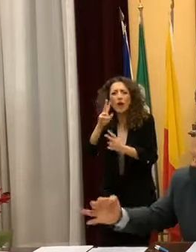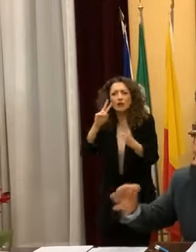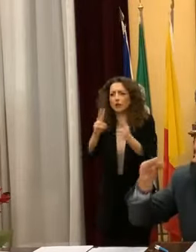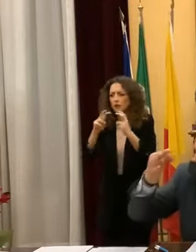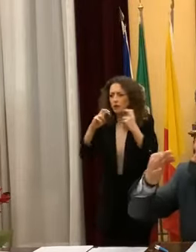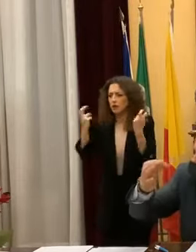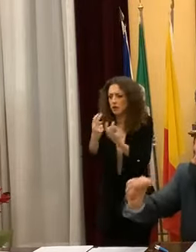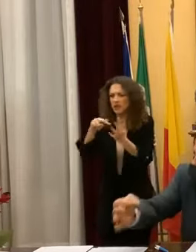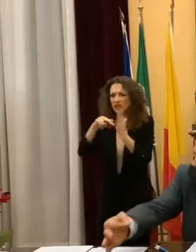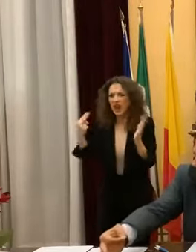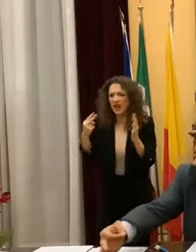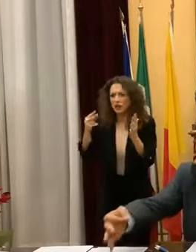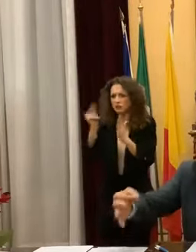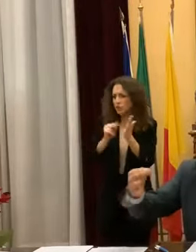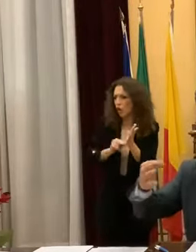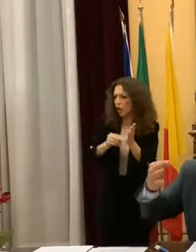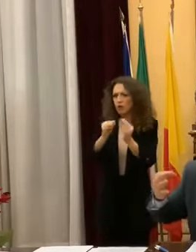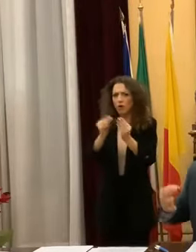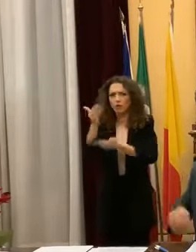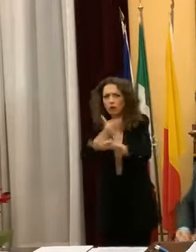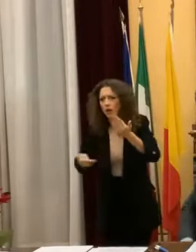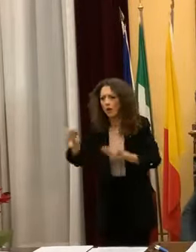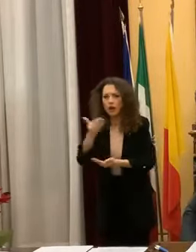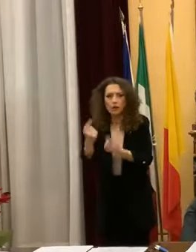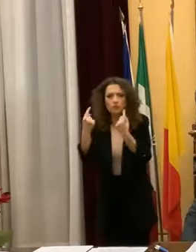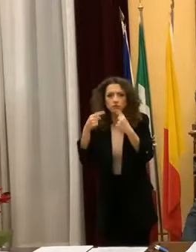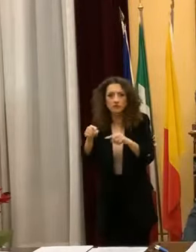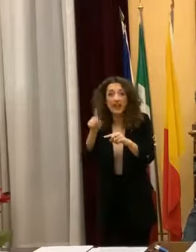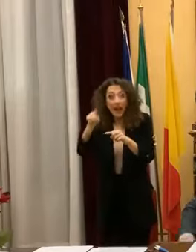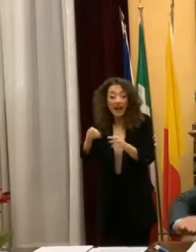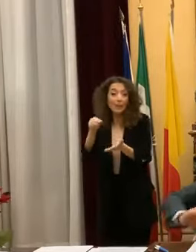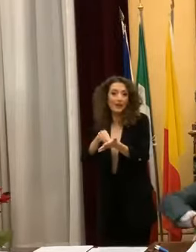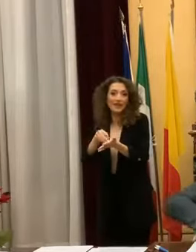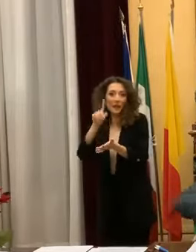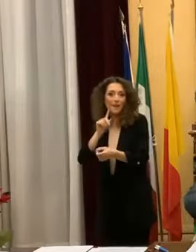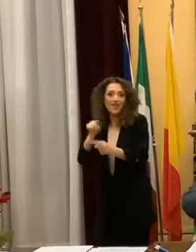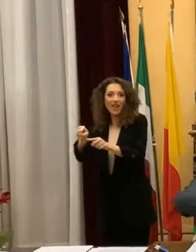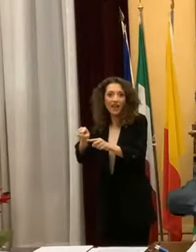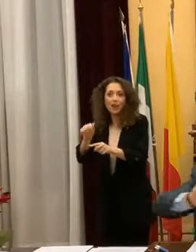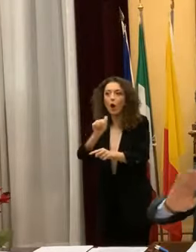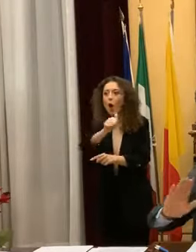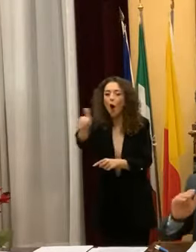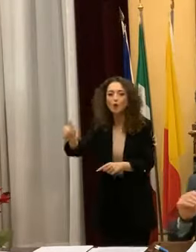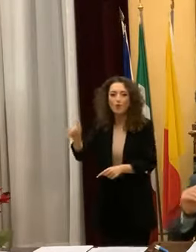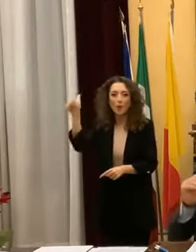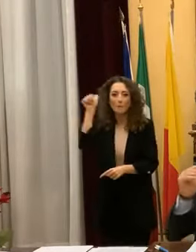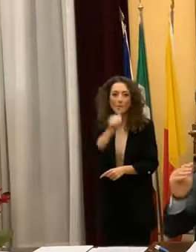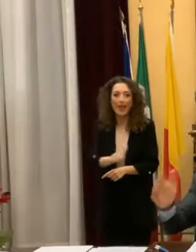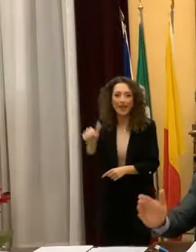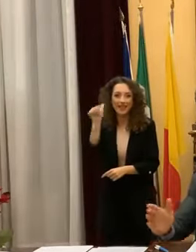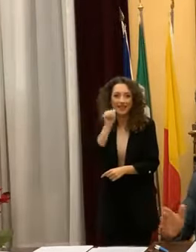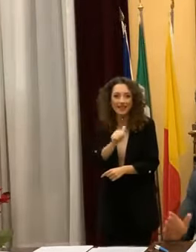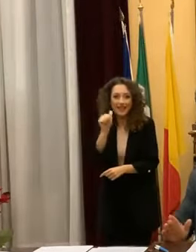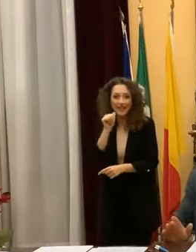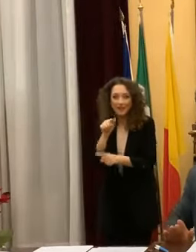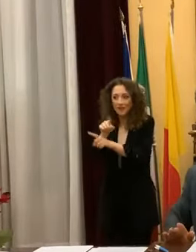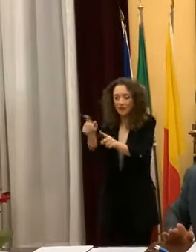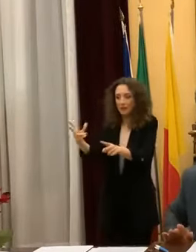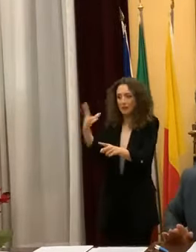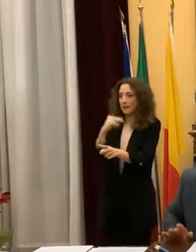note, confronti anche al cospetto del prefetto, e ognuno mentiva. E nel frattempo